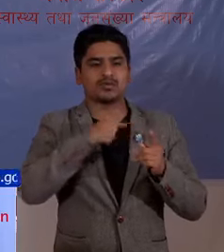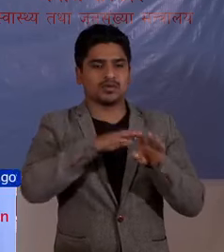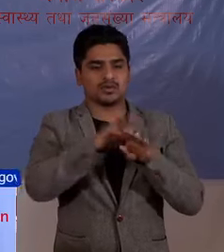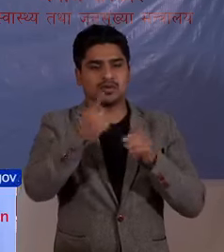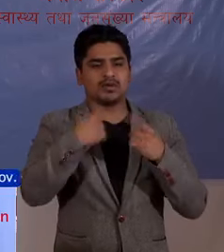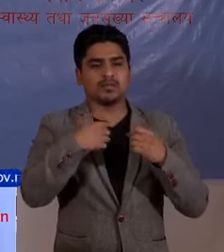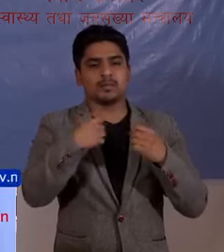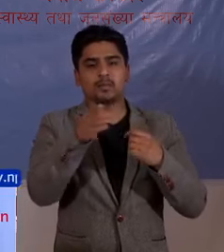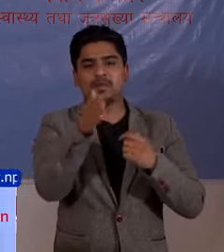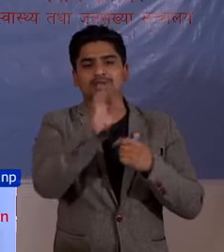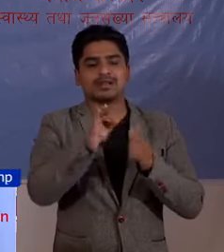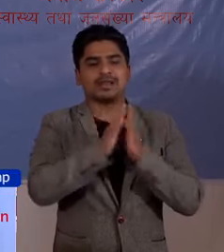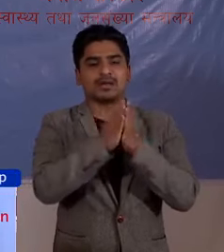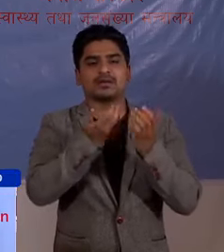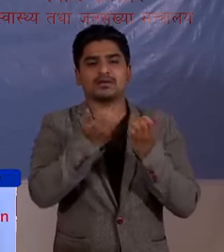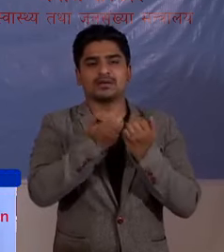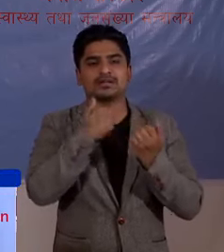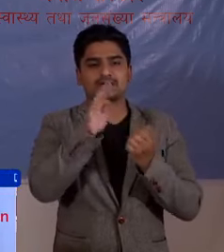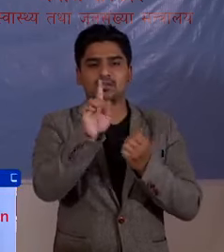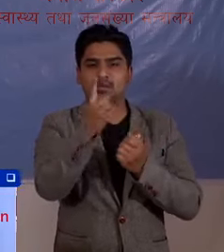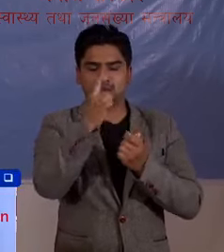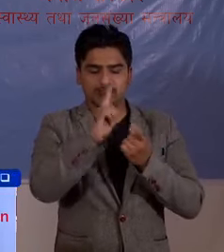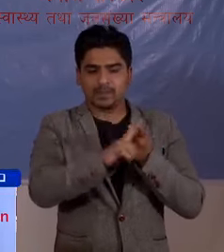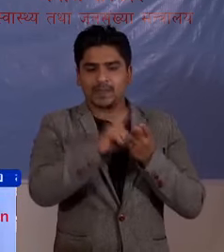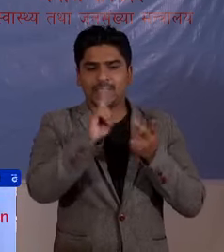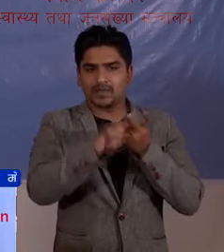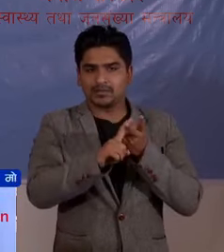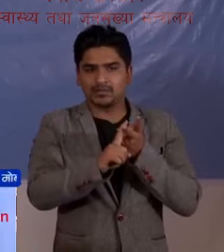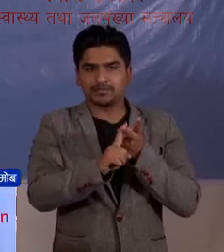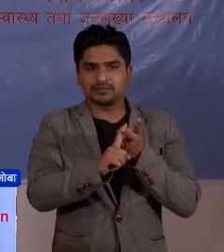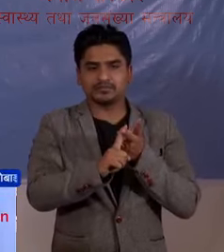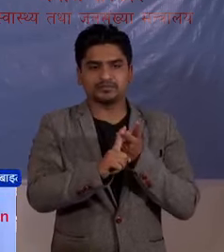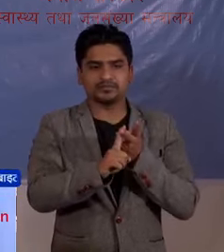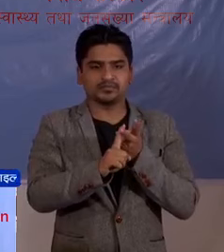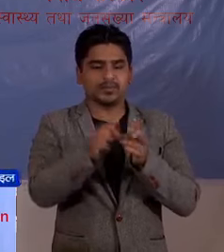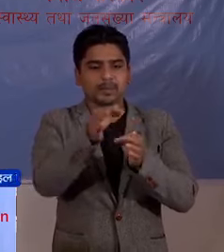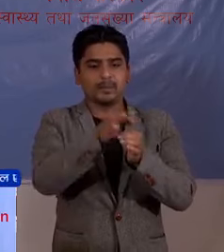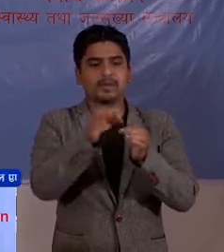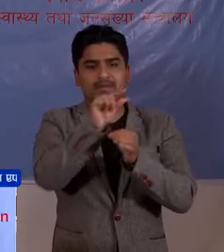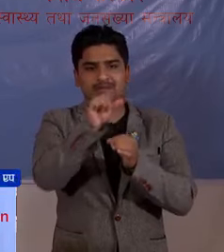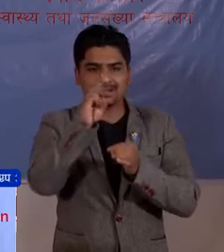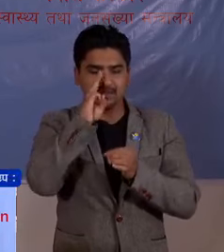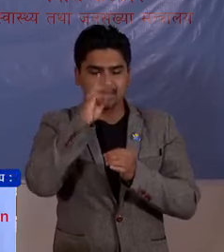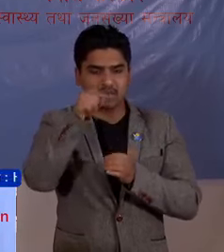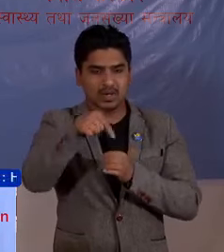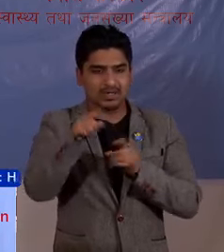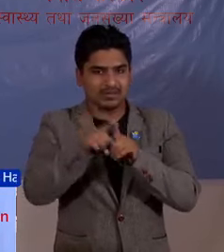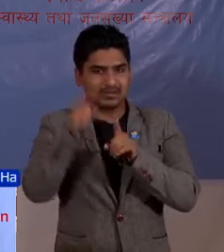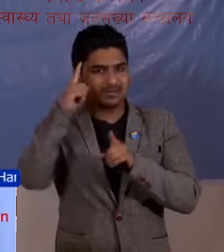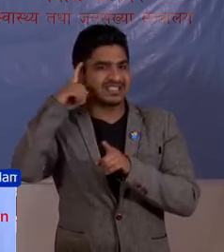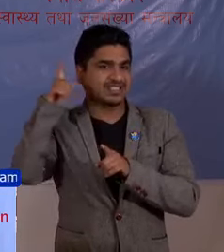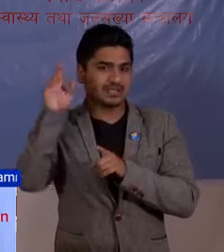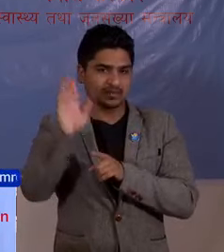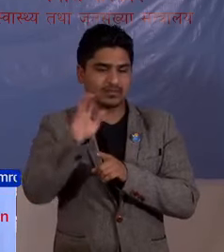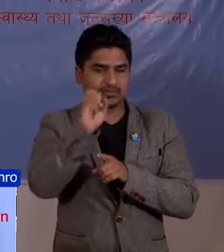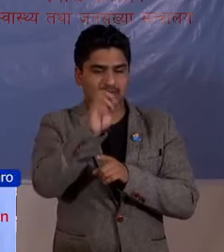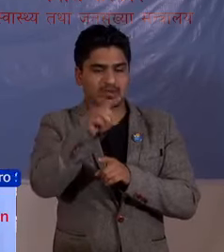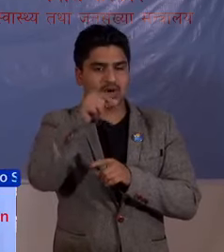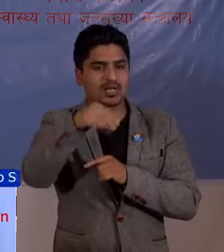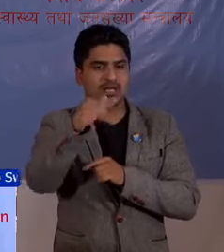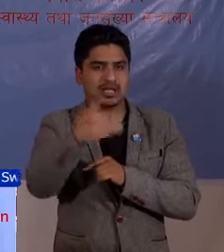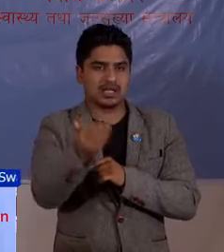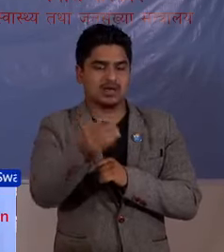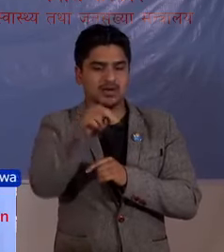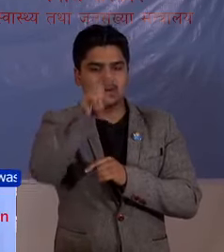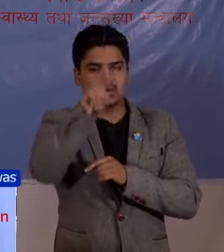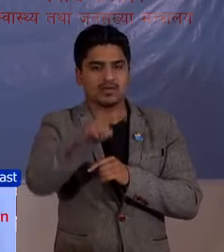मन्त्रालय आग्रह गर्न चाहन्छ। यो रह्यो पहिलो कुरा। भने दोस्रो कुरा लजिस्टिकको बारेमा हामी अहिले पनि चिन्तित छौँ, तर हाललाई